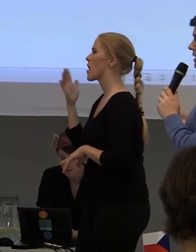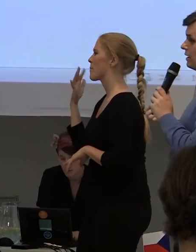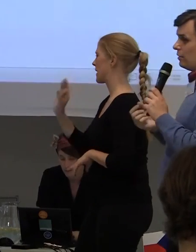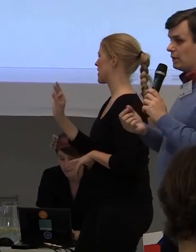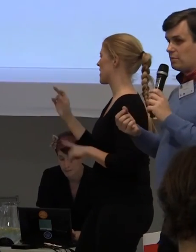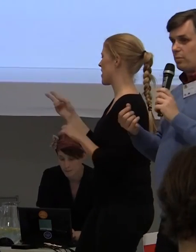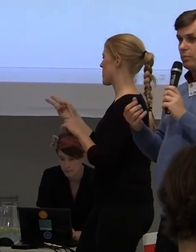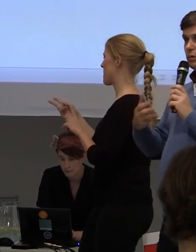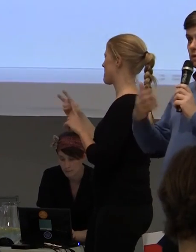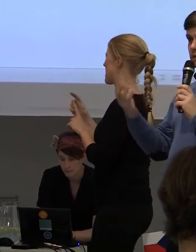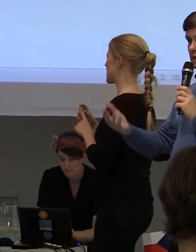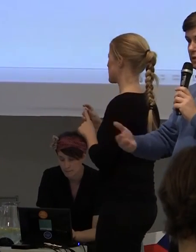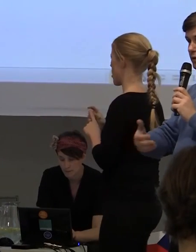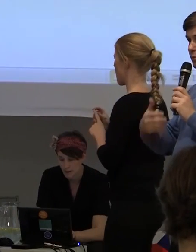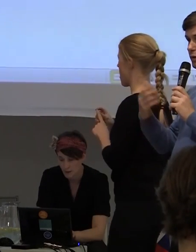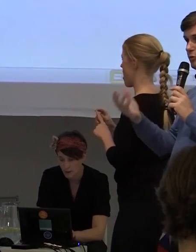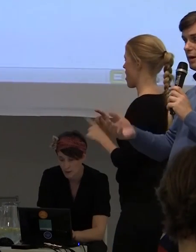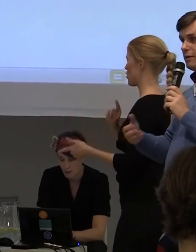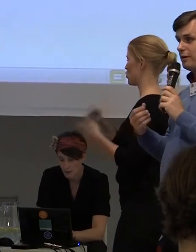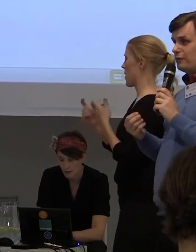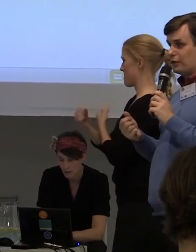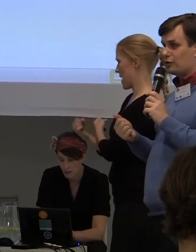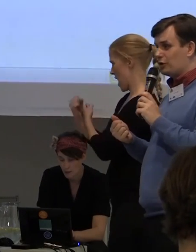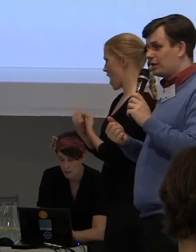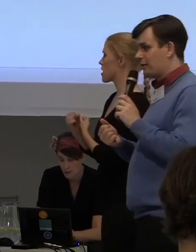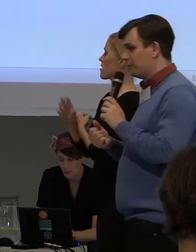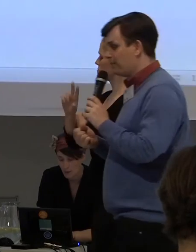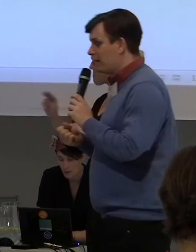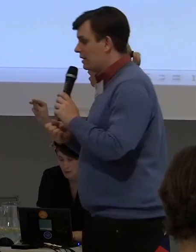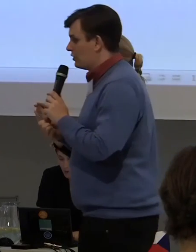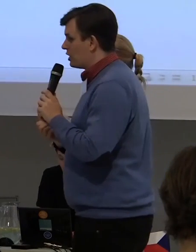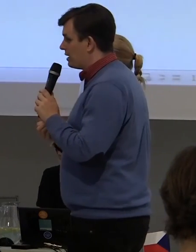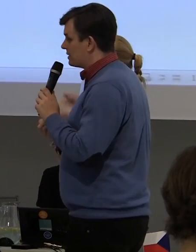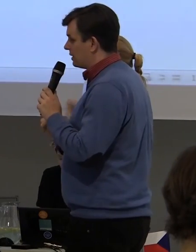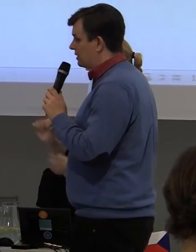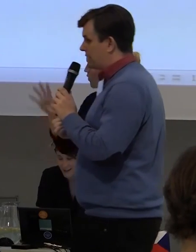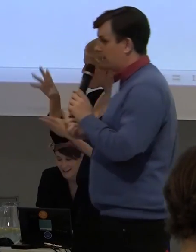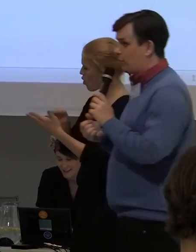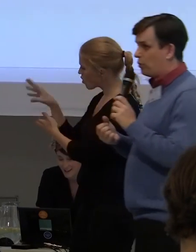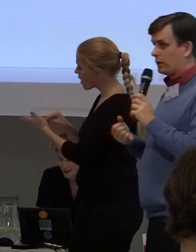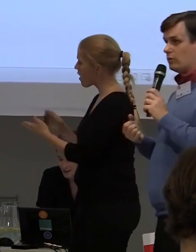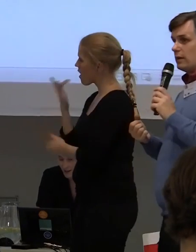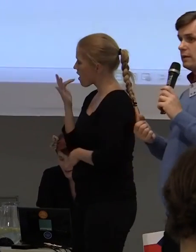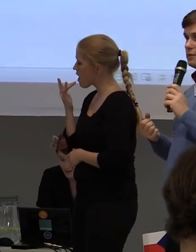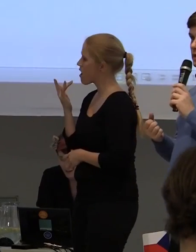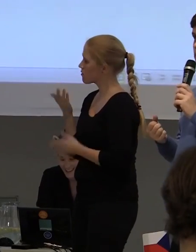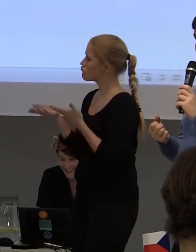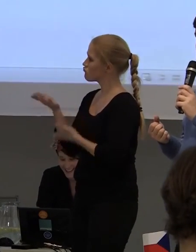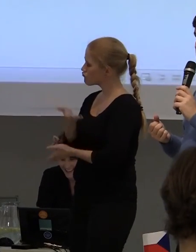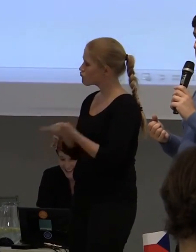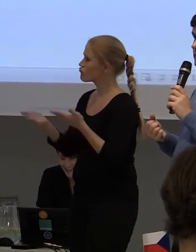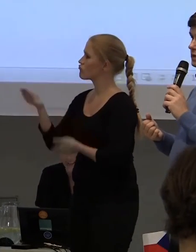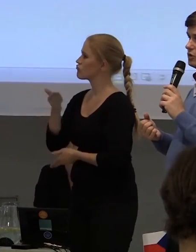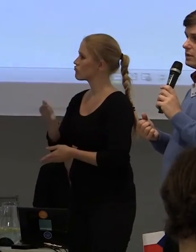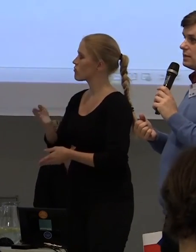Michalík měli plno hezkých modelů a finančních částek, které tam poletovaly, v zásadě